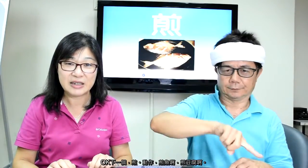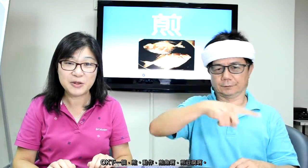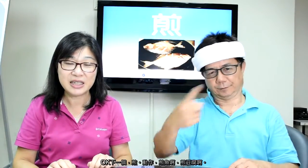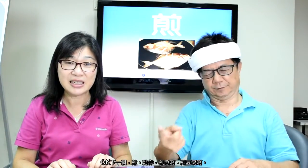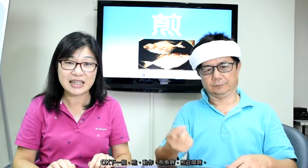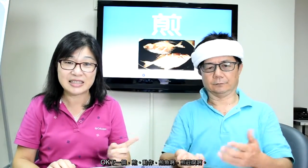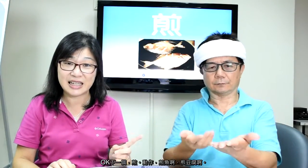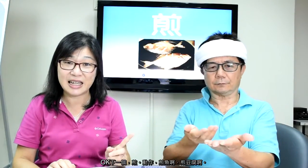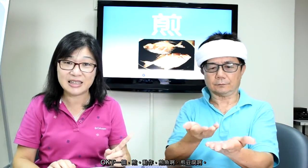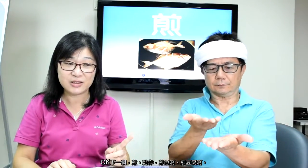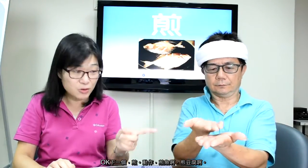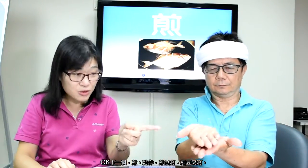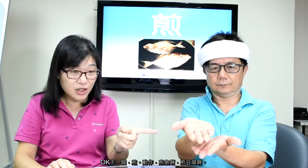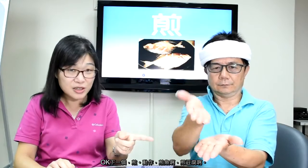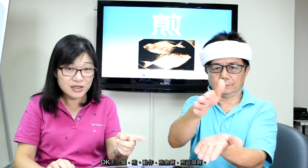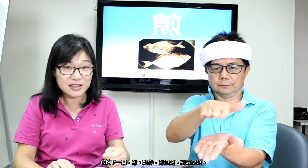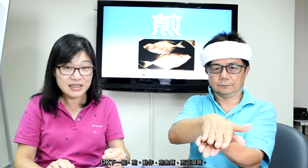OK， 下一个煎动作，